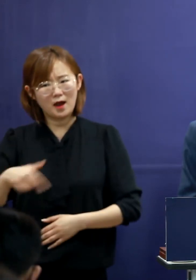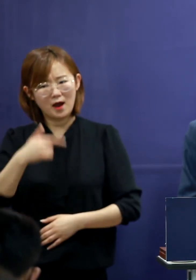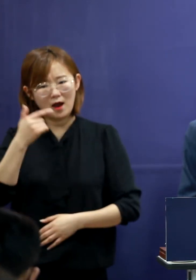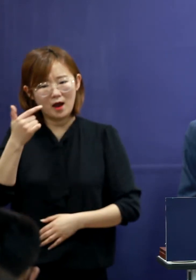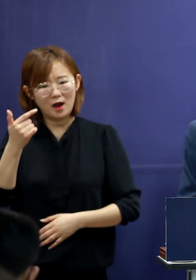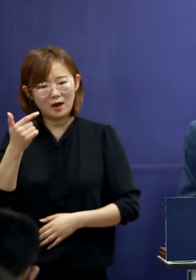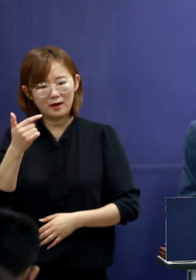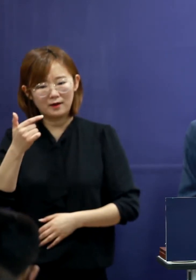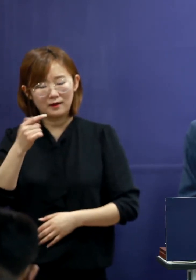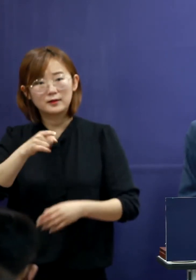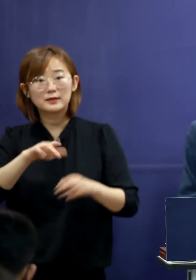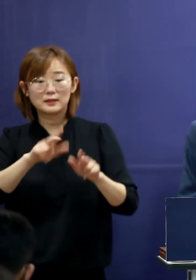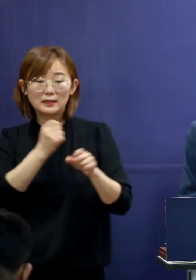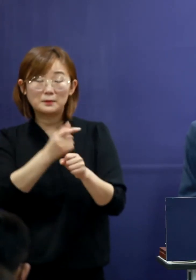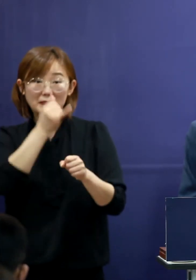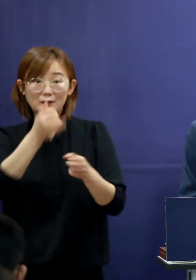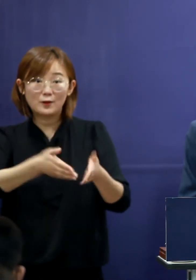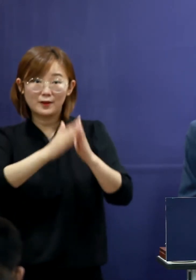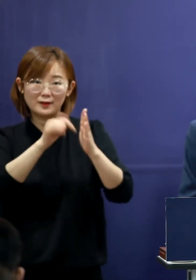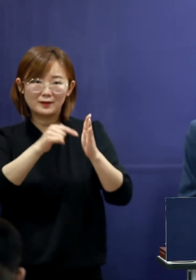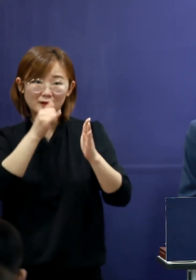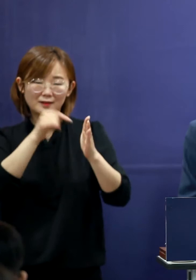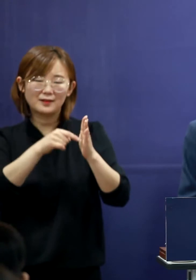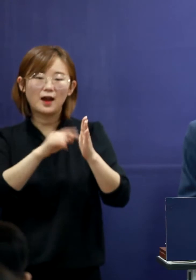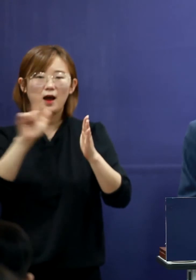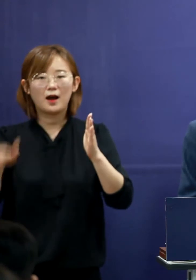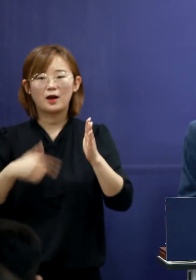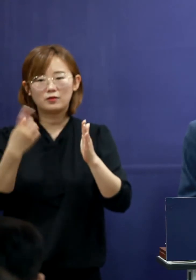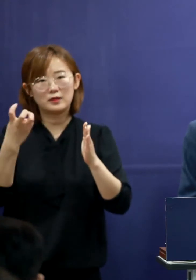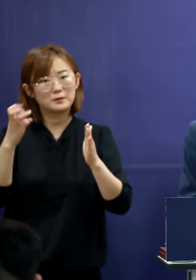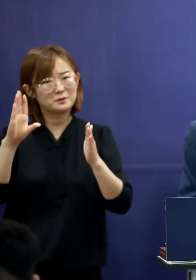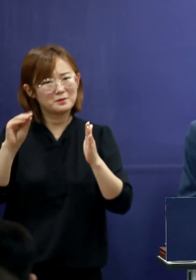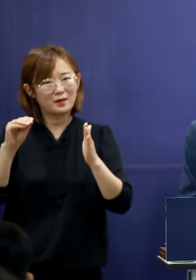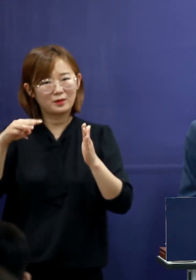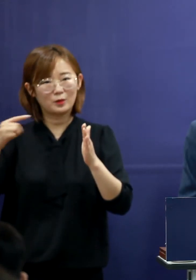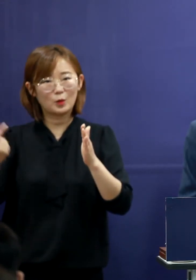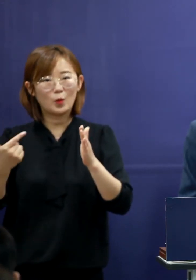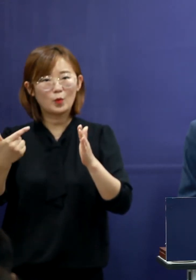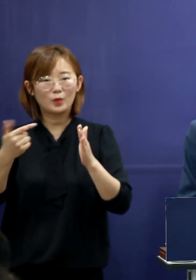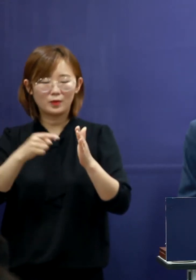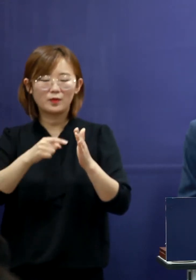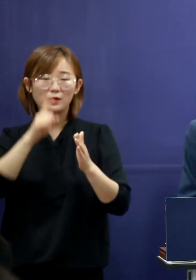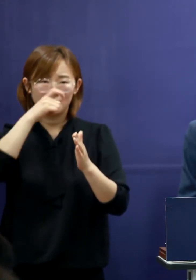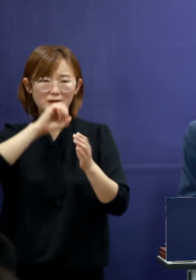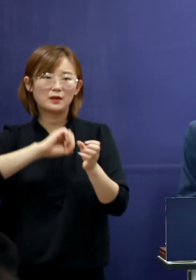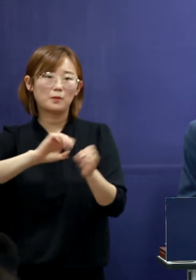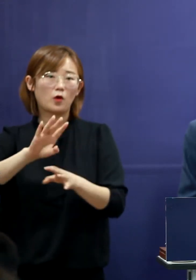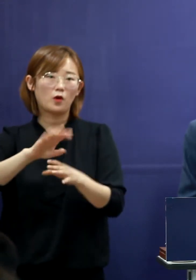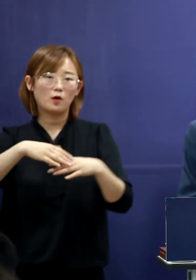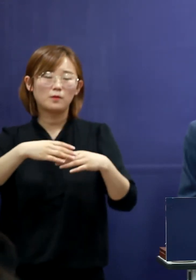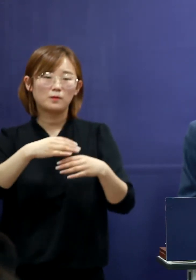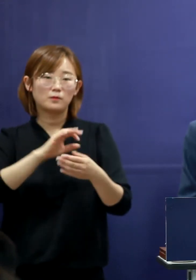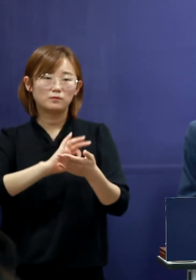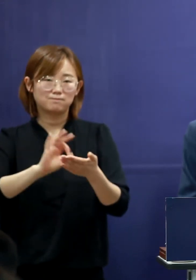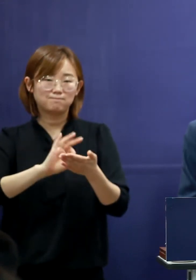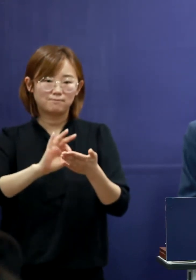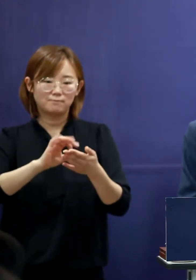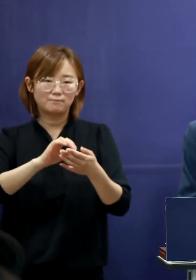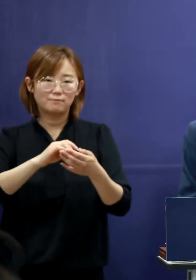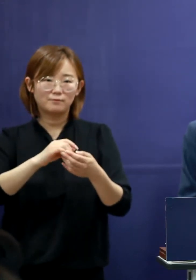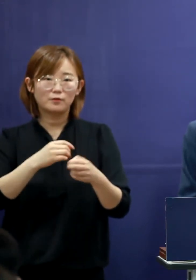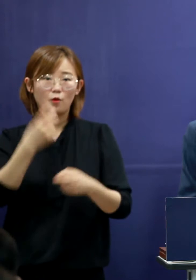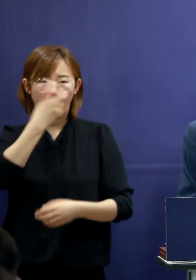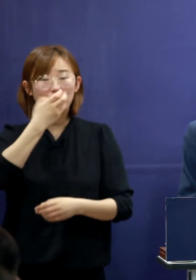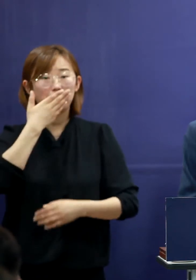36만 톤 정도밖에 처리를 못하게 되는데, 현재 추이로 보면은 지난번에